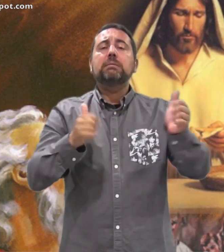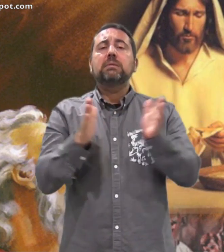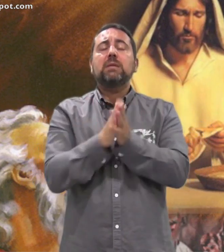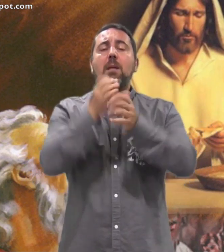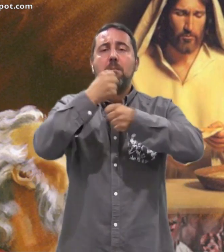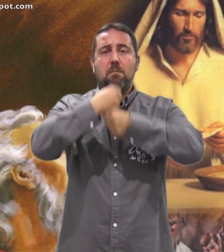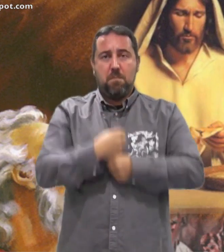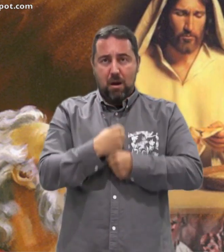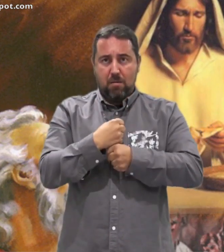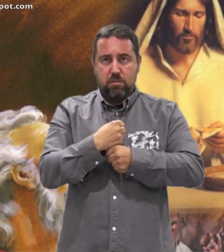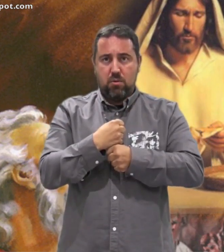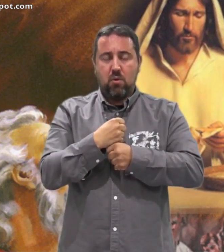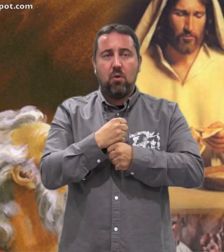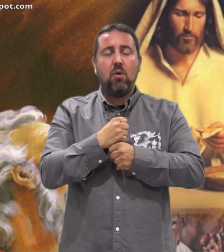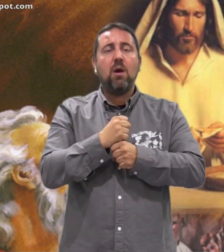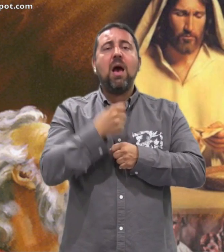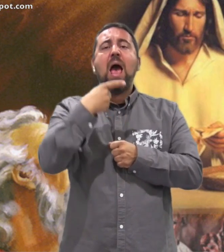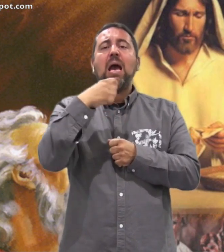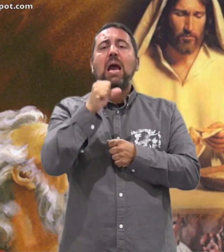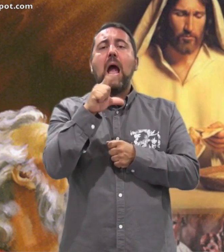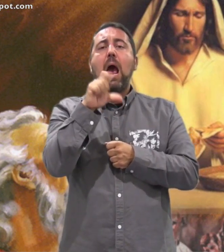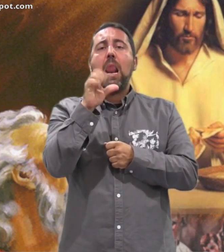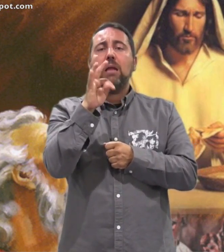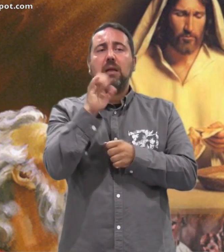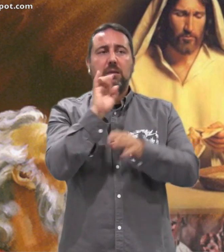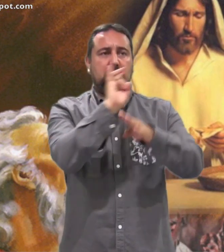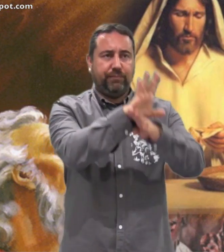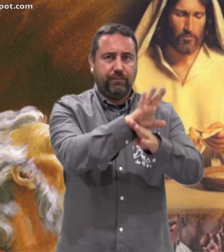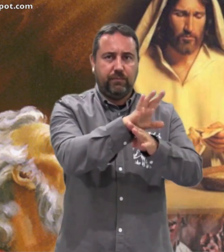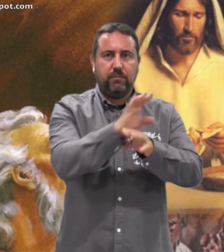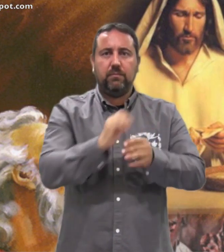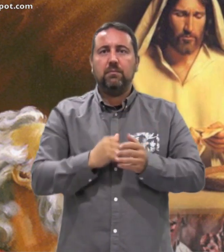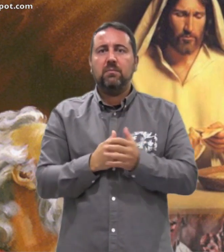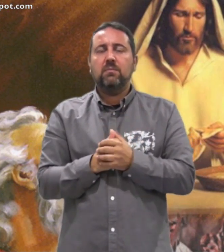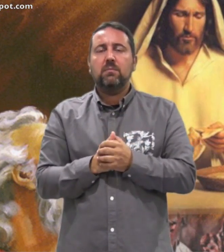Lectura de la carta del apóstol San Pablo a los Gálatas.